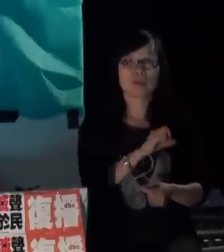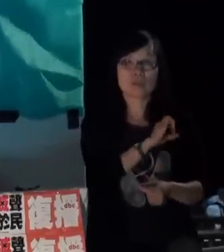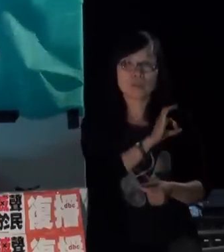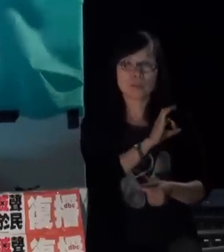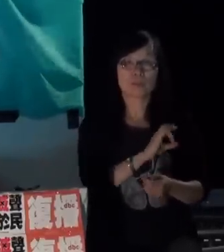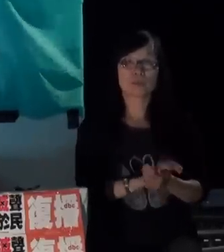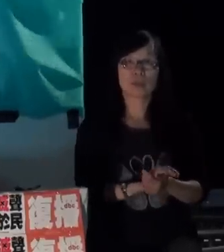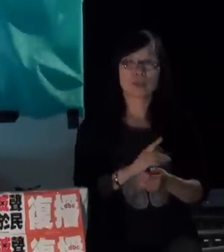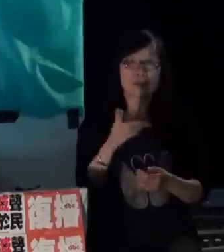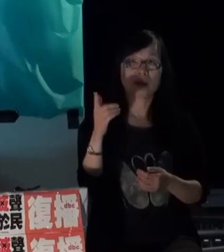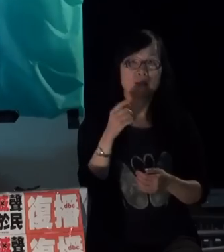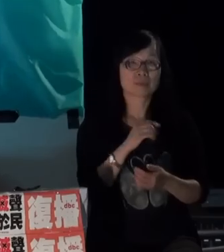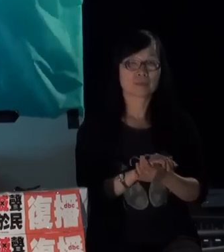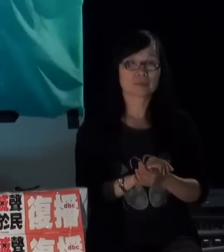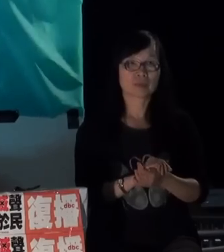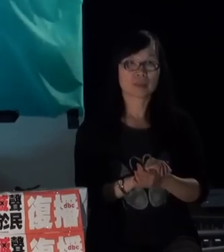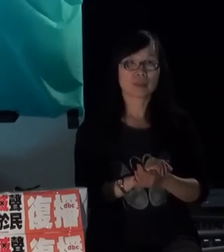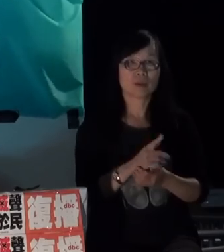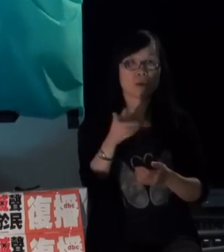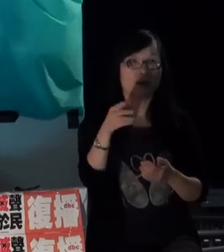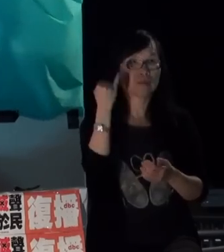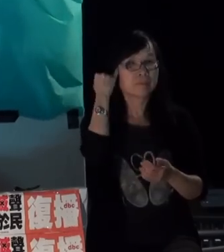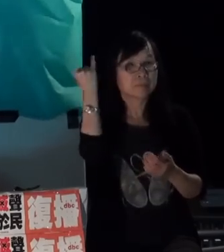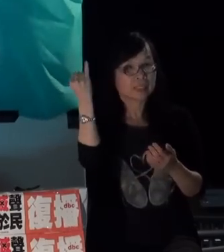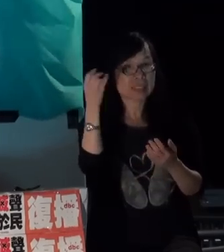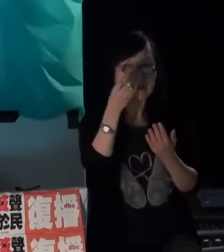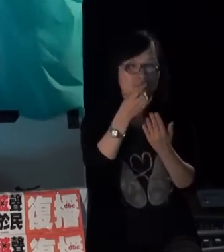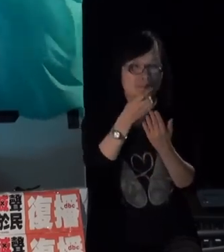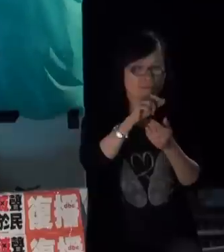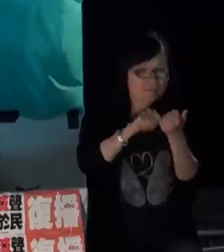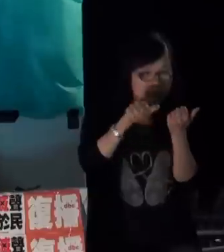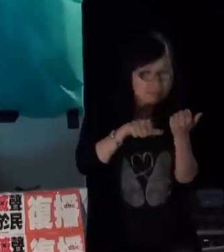因為個好多新嘅議員根本都未熟議事規則，你睇升級